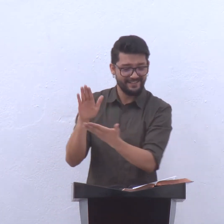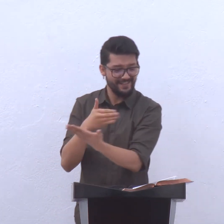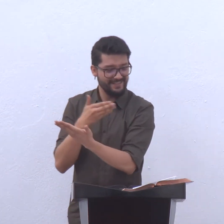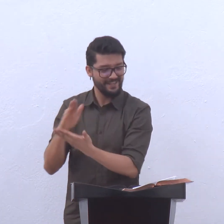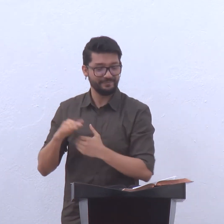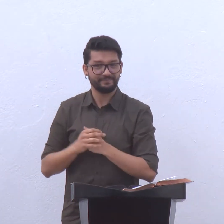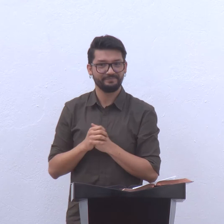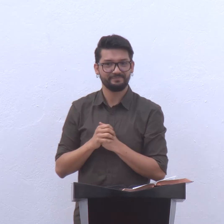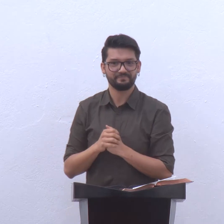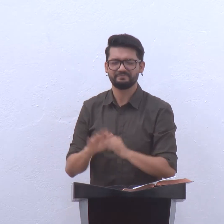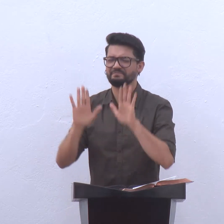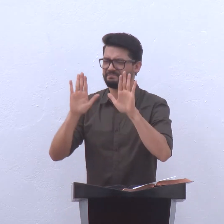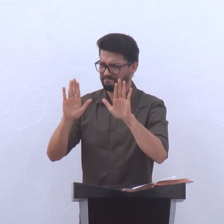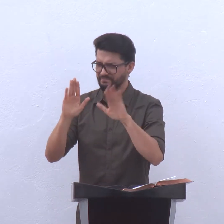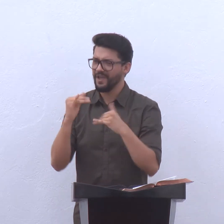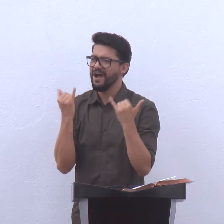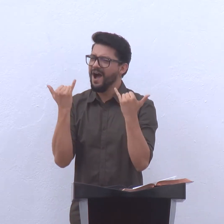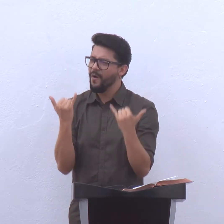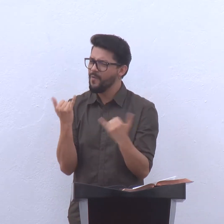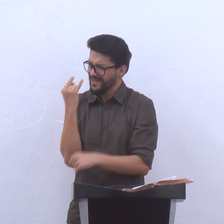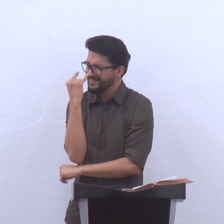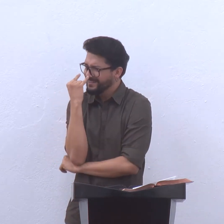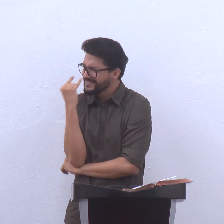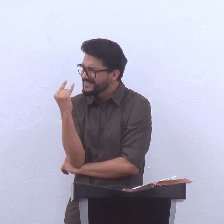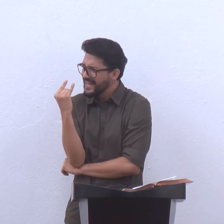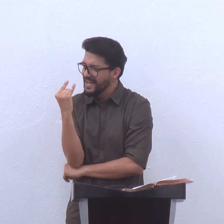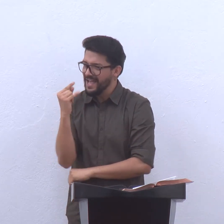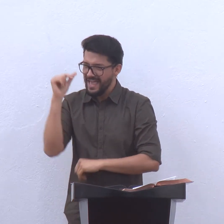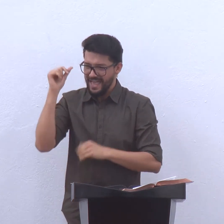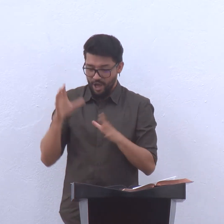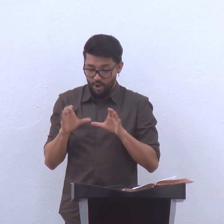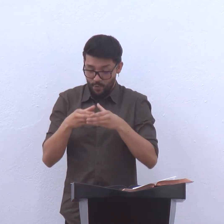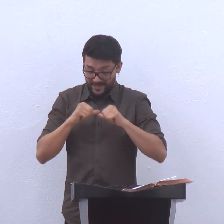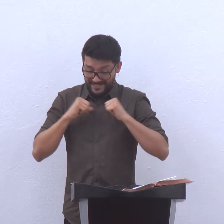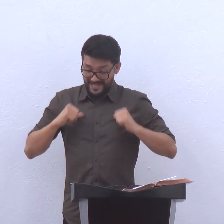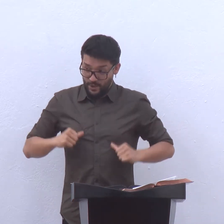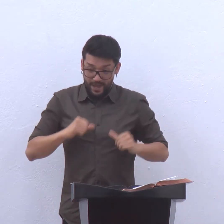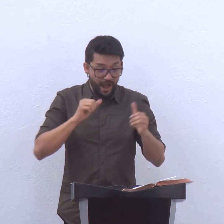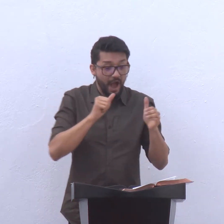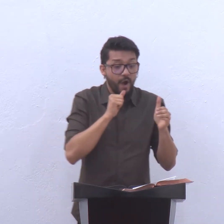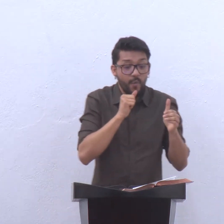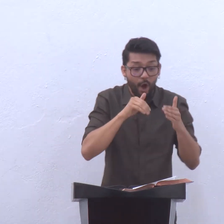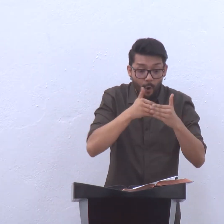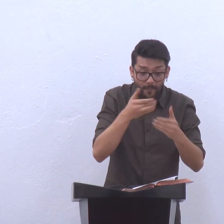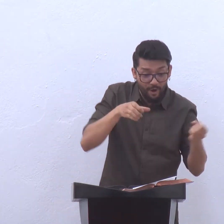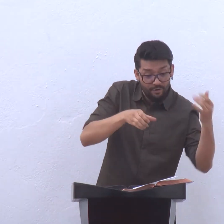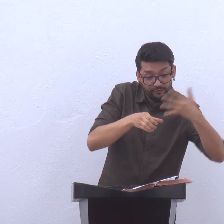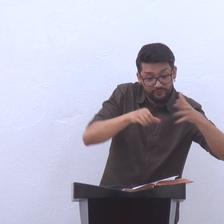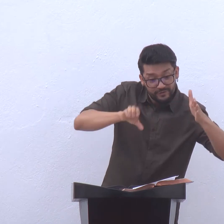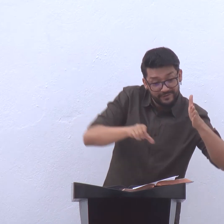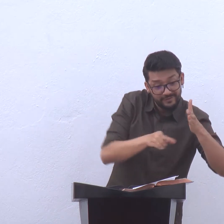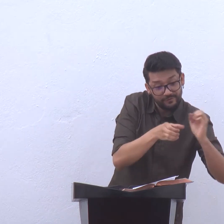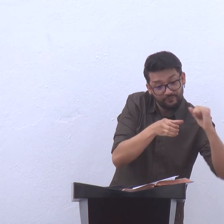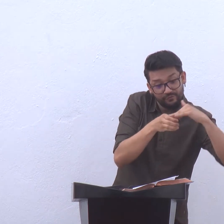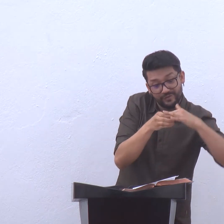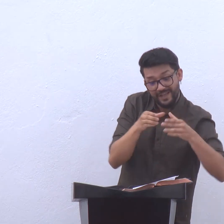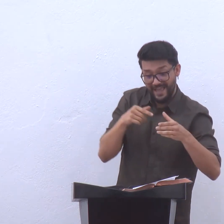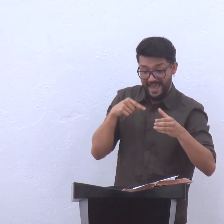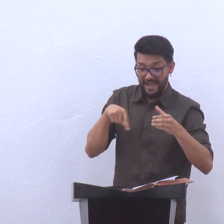en el altar. Ahora, es tan interesante tener memoria de esto porque en ese momento que